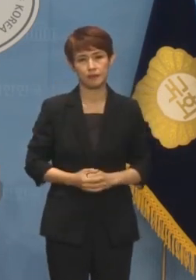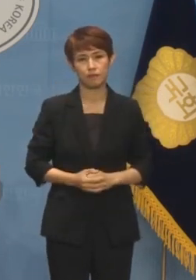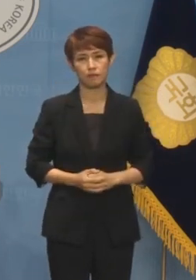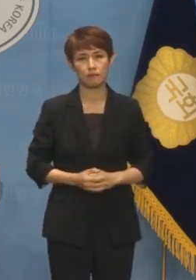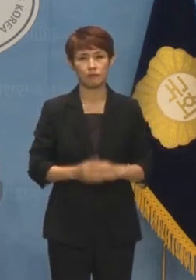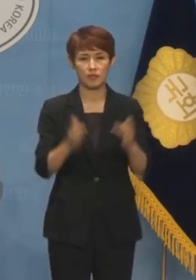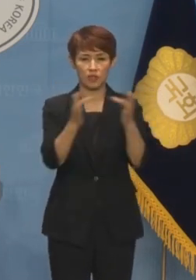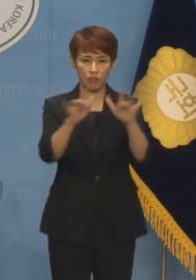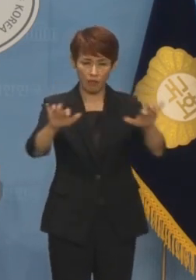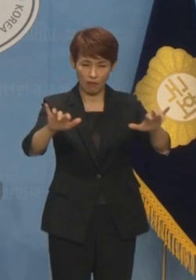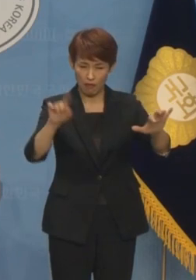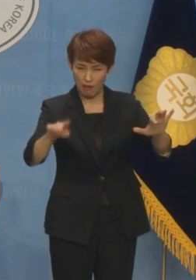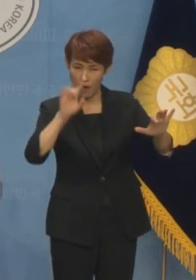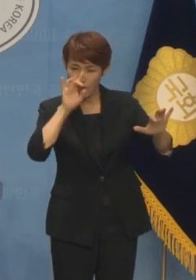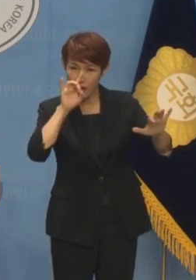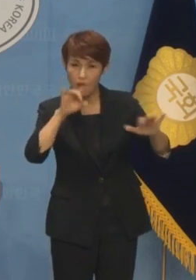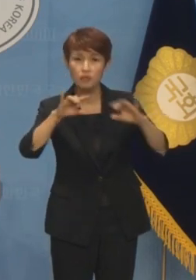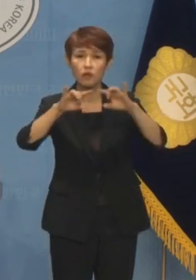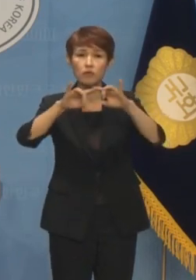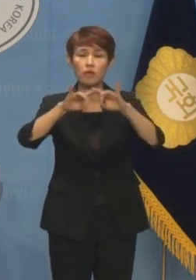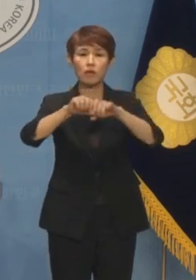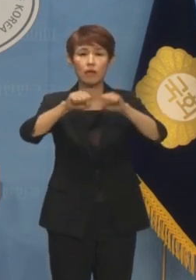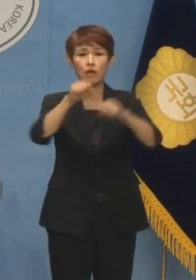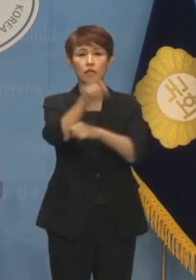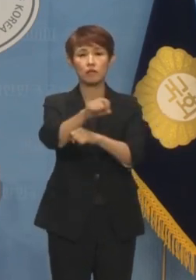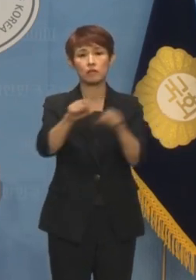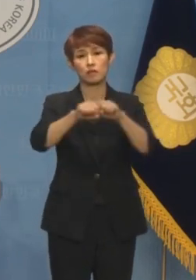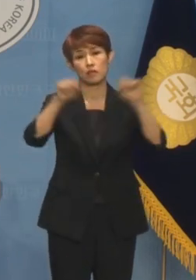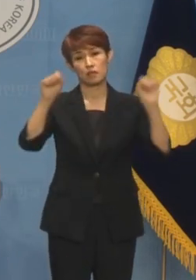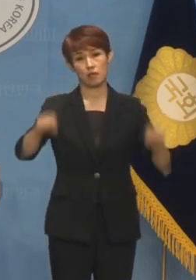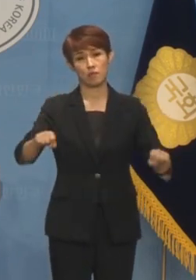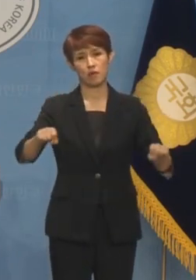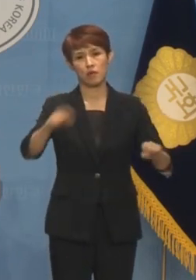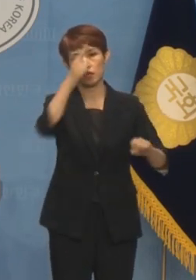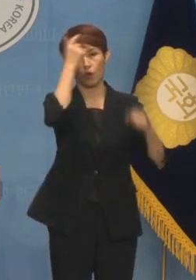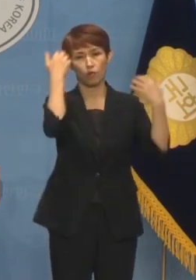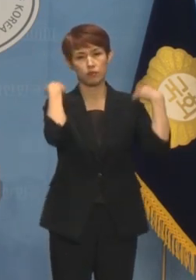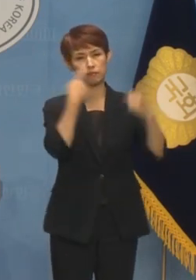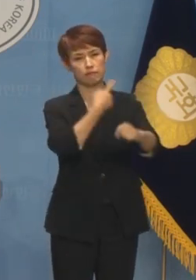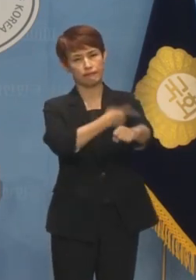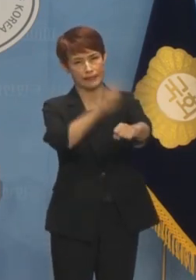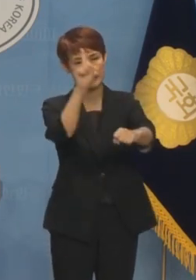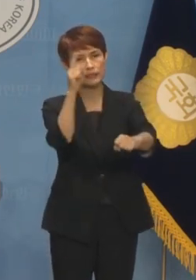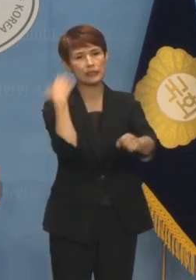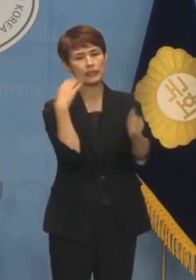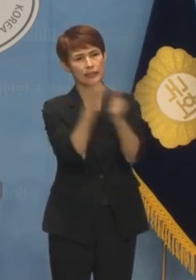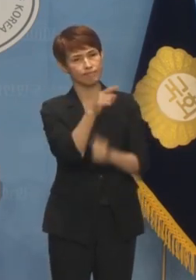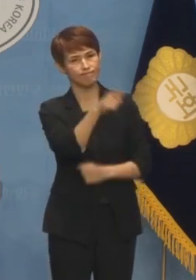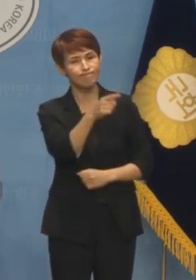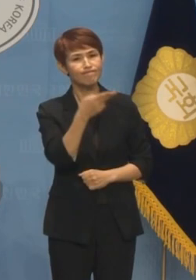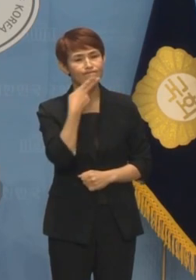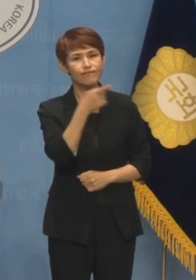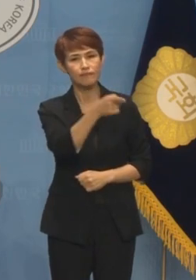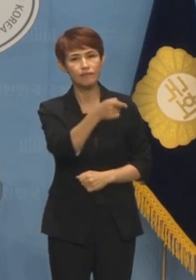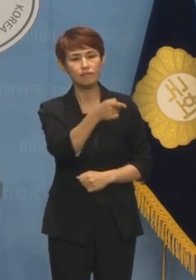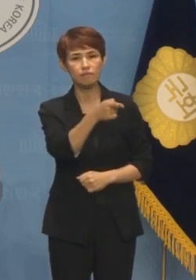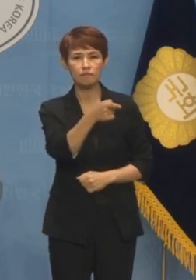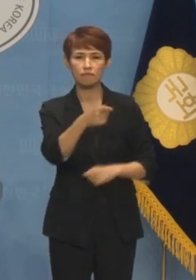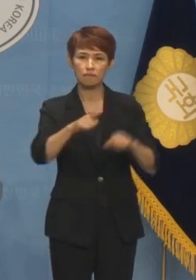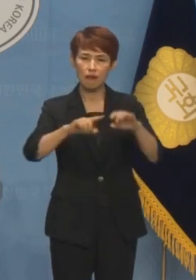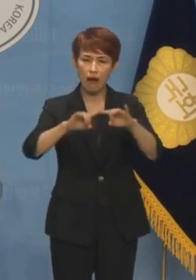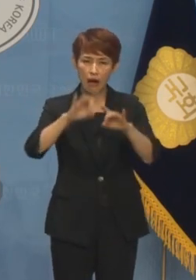먹통이 되어가는 전자행정 시스템은 정부의 무능함과 무책임, 먹통이